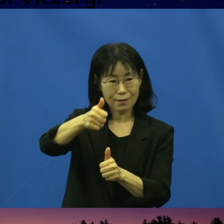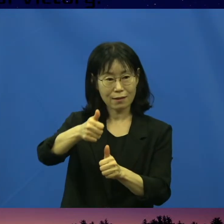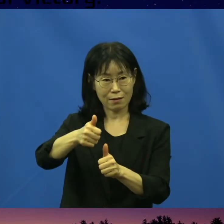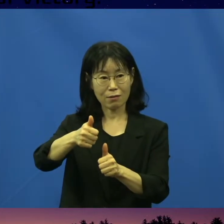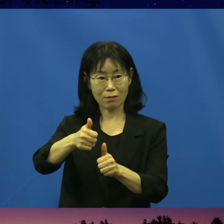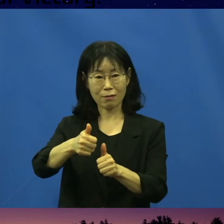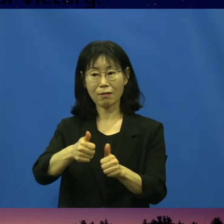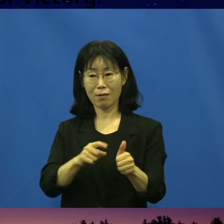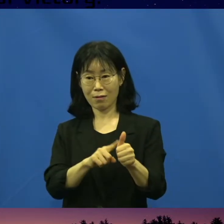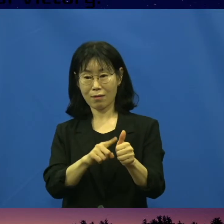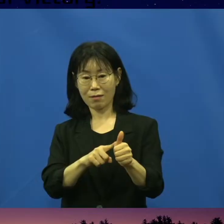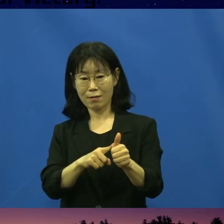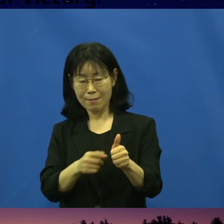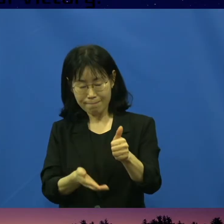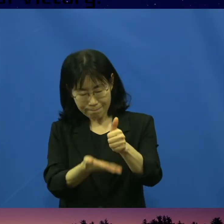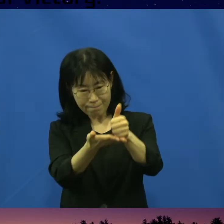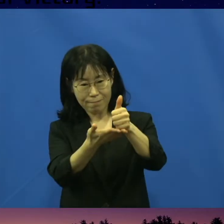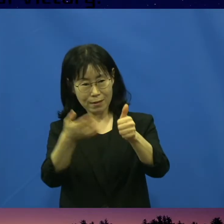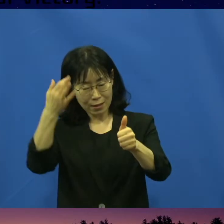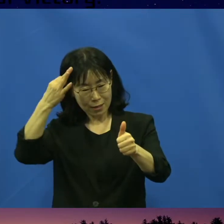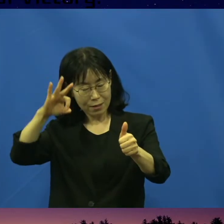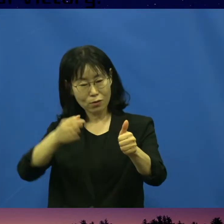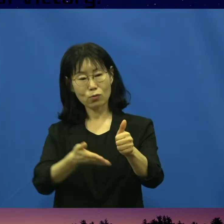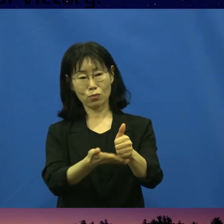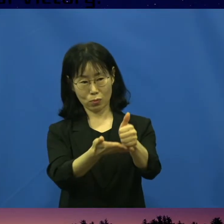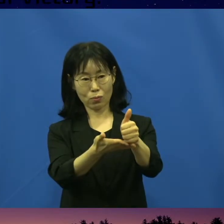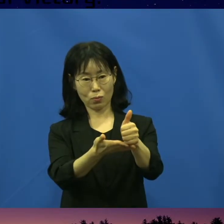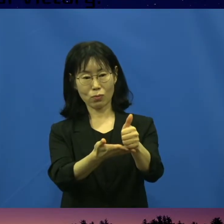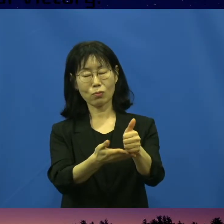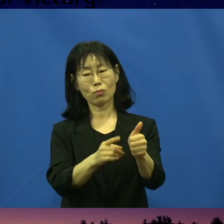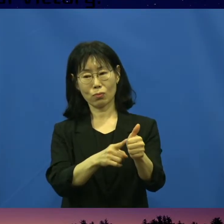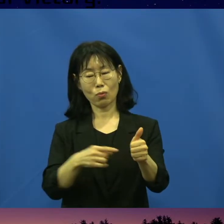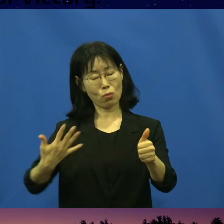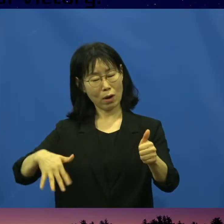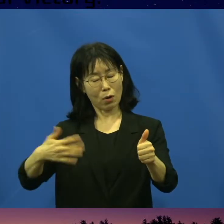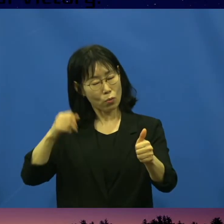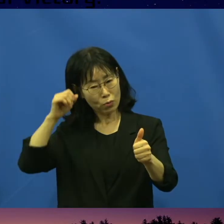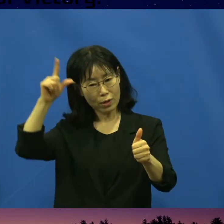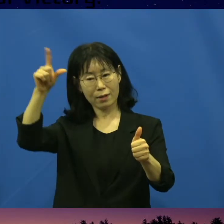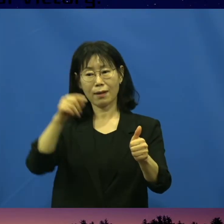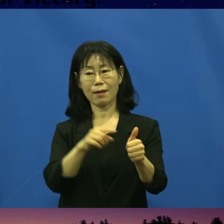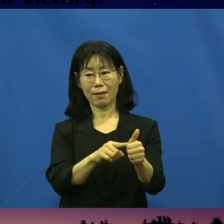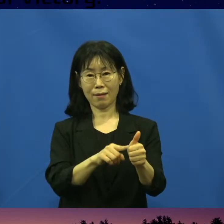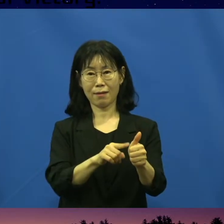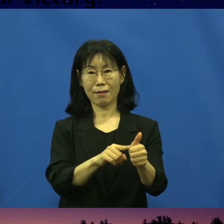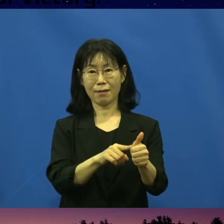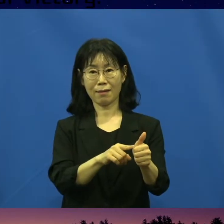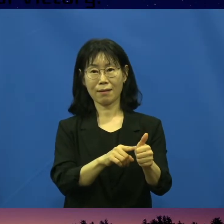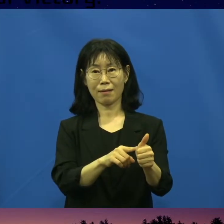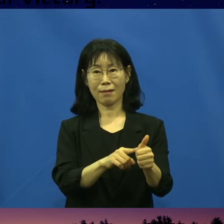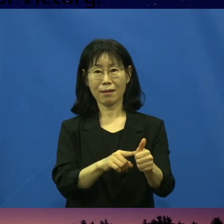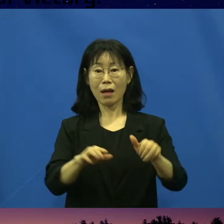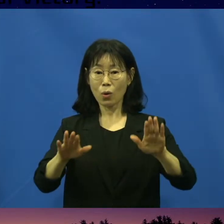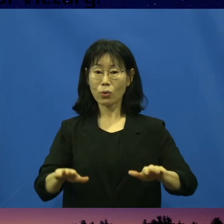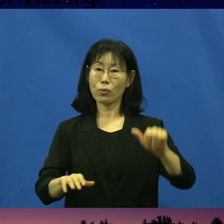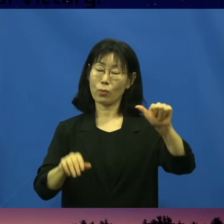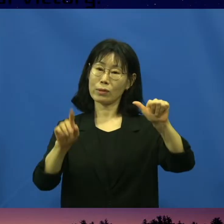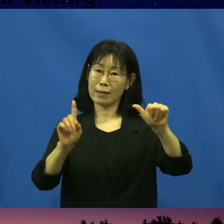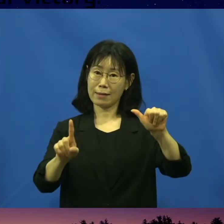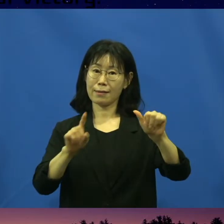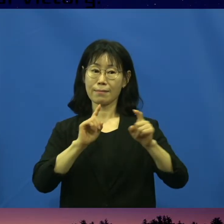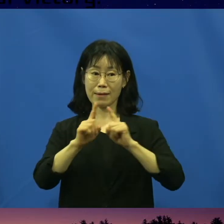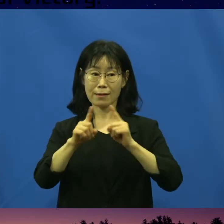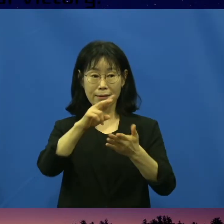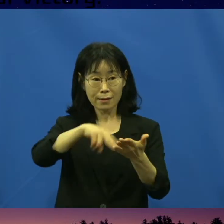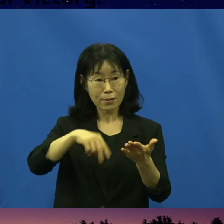해요. 완전히 그냥 another level 천상에 있는 거죠. 자, 그래도 오늘 1절을 다시